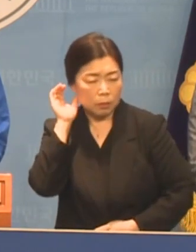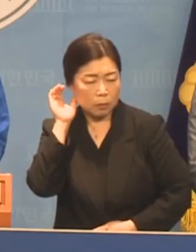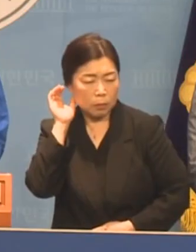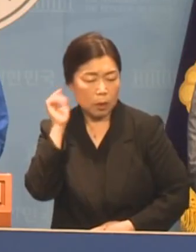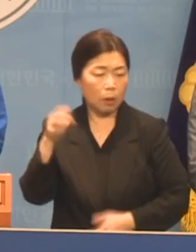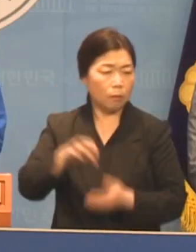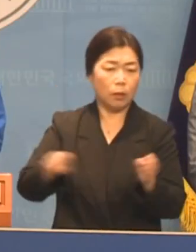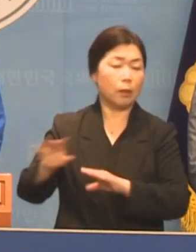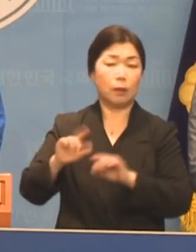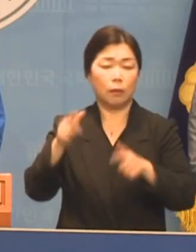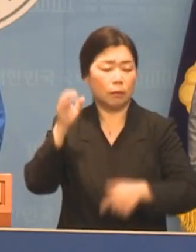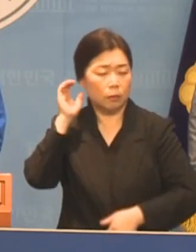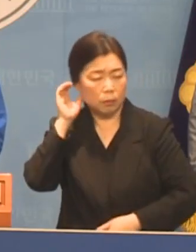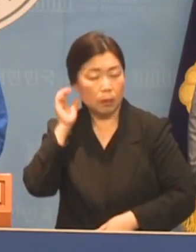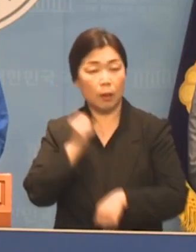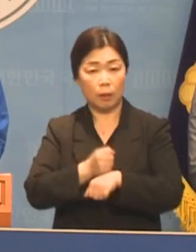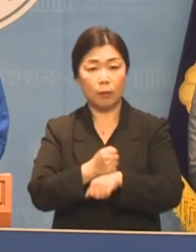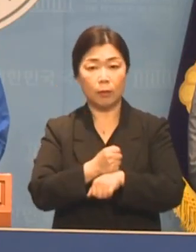듣지 않습니다.